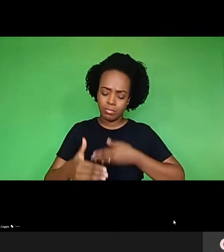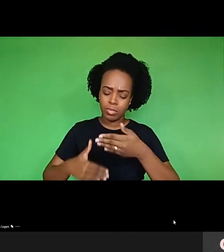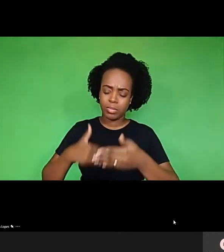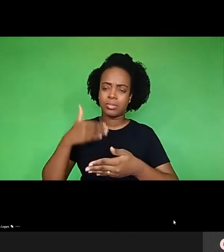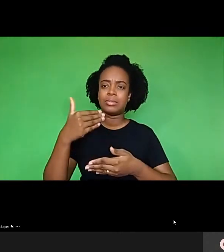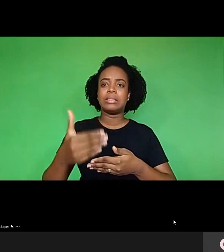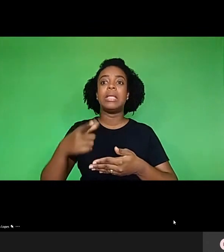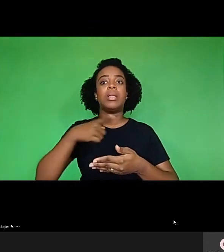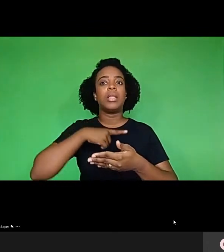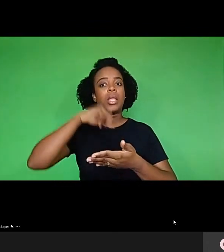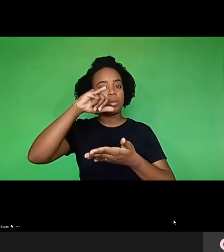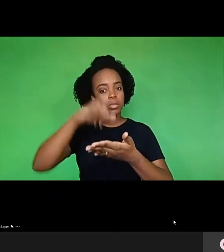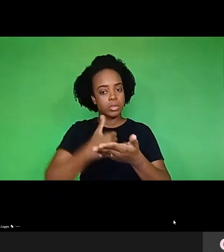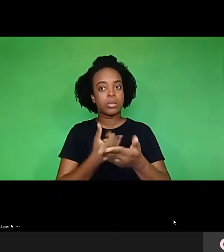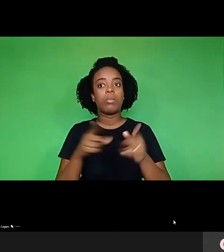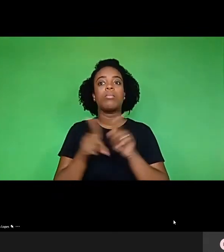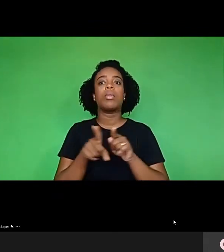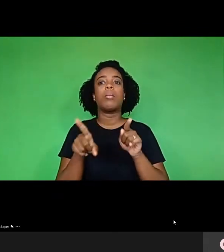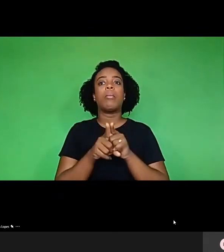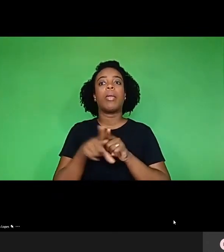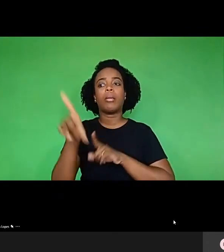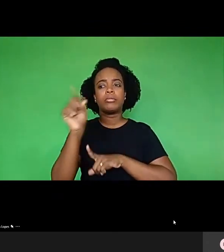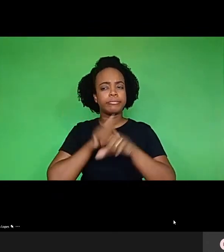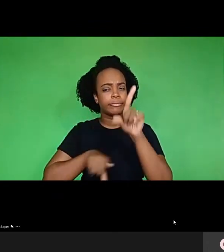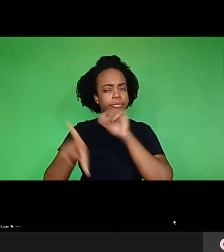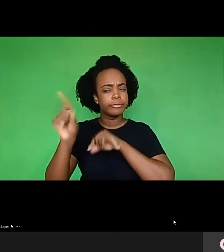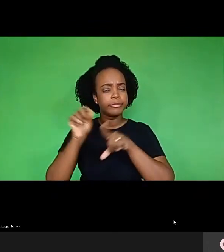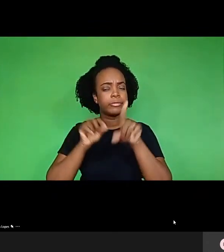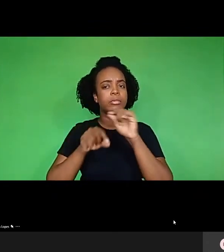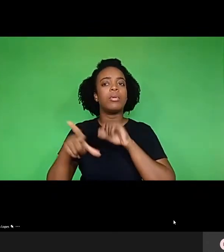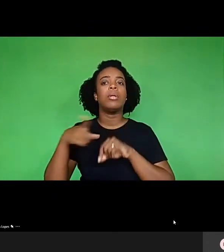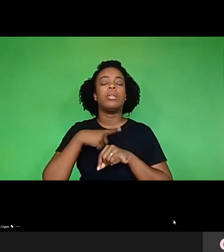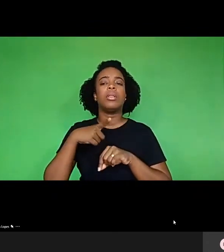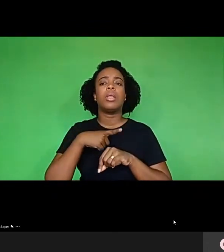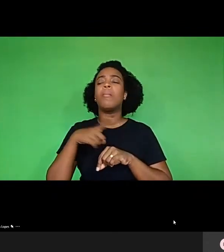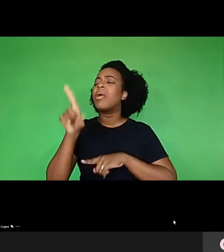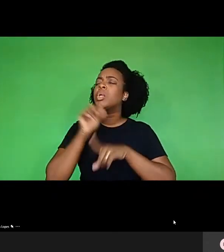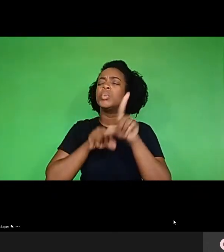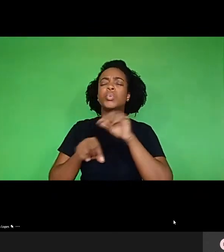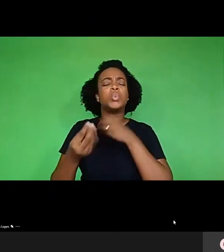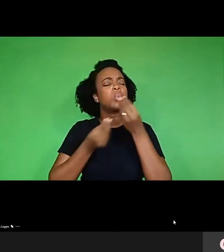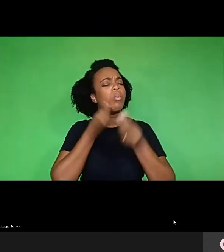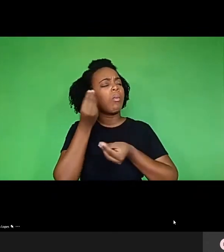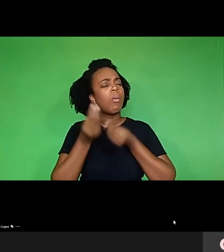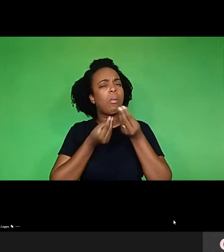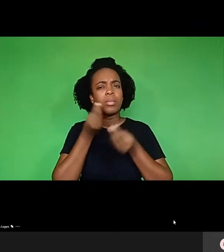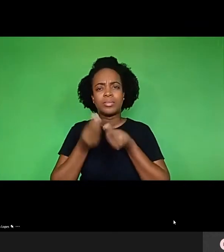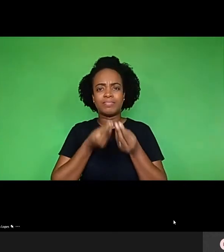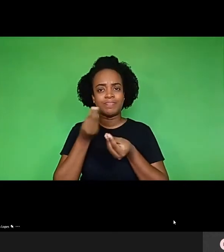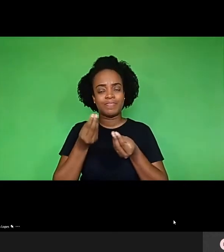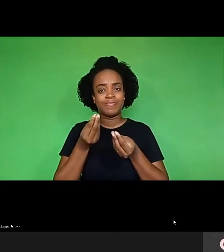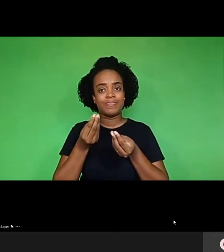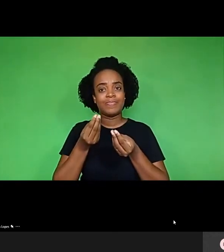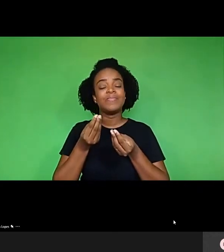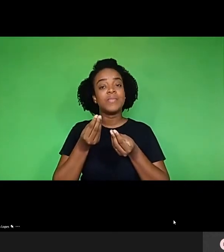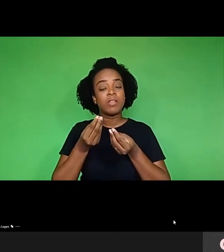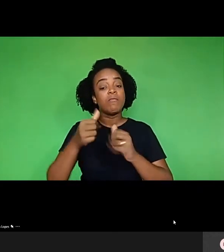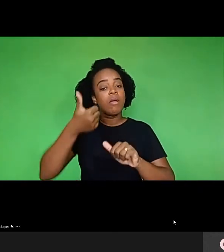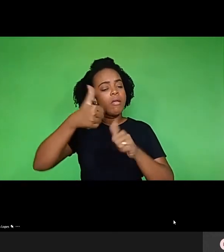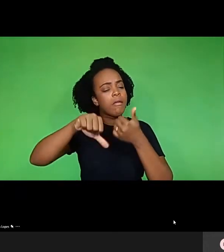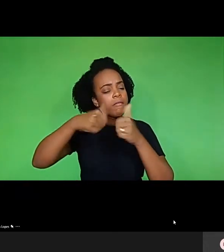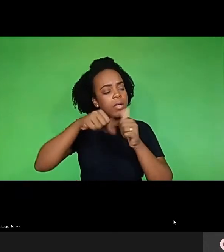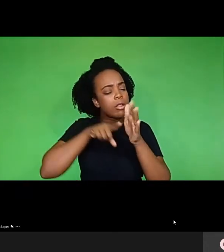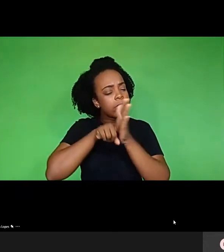seleção. Como é que vai ser a seleção desse auxílio? A seleção vai ser a partir da análise do CAD único,